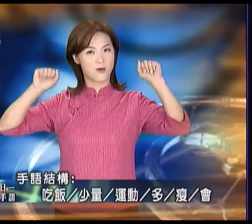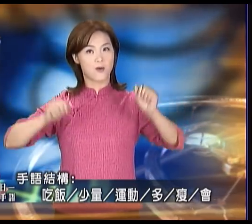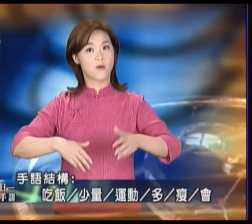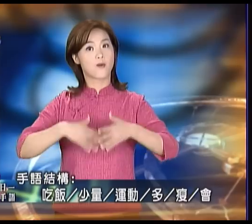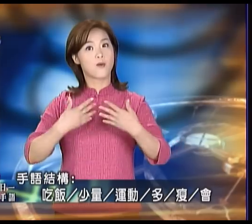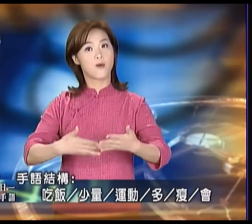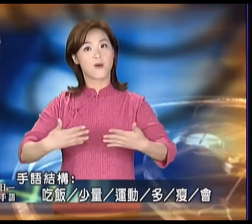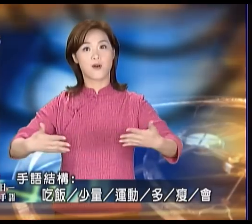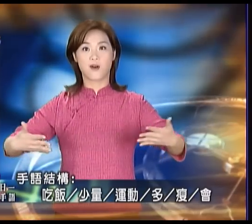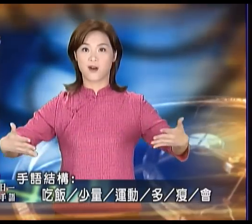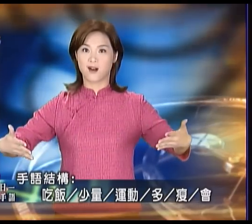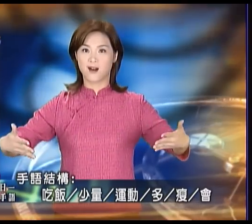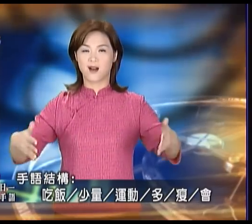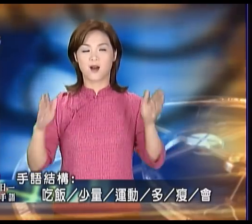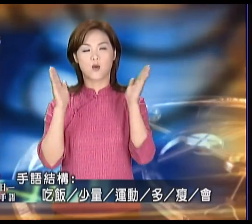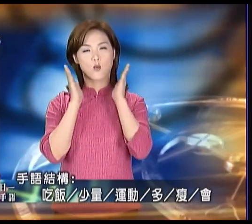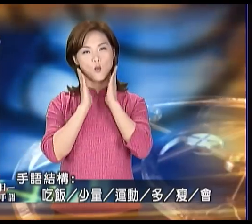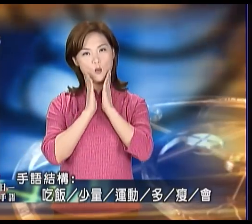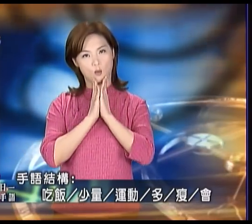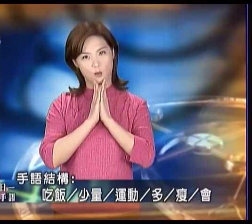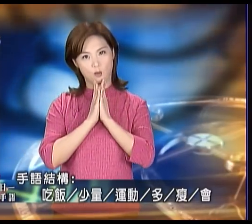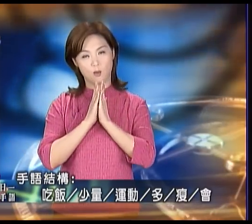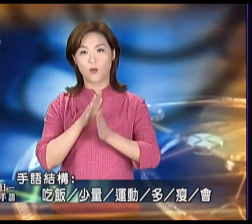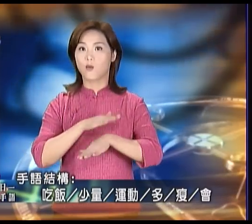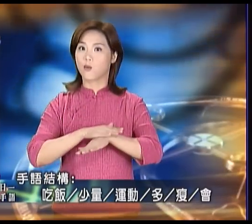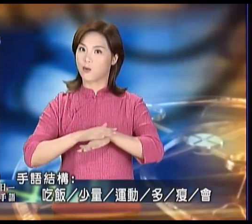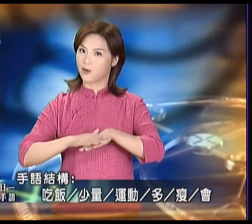多、瘦、会。